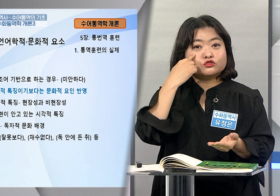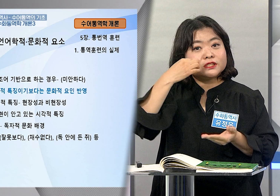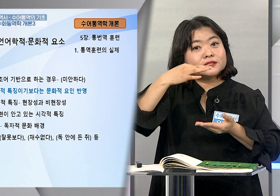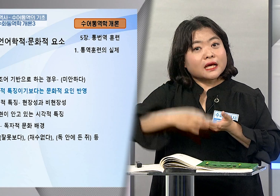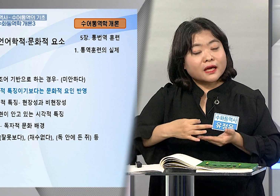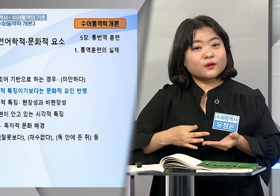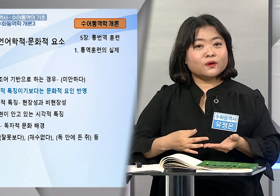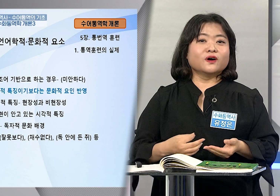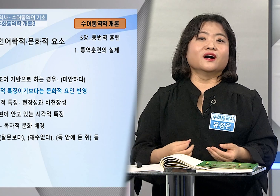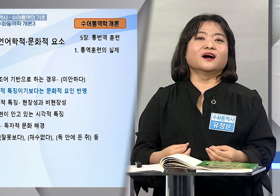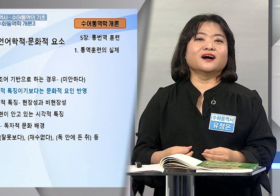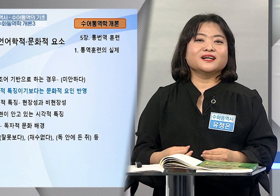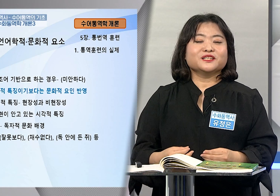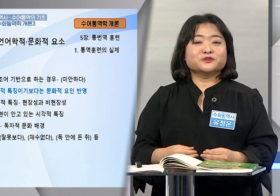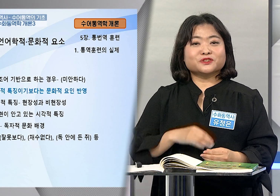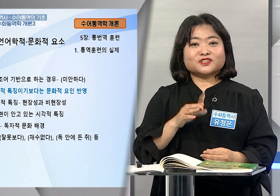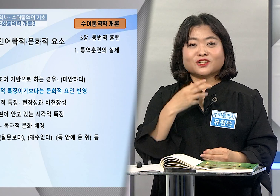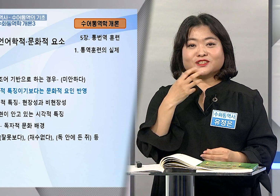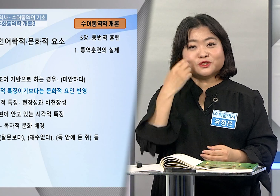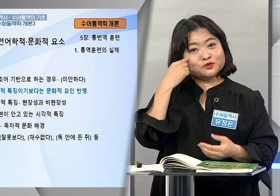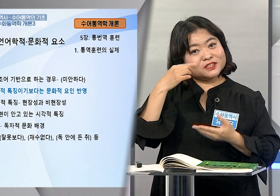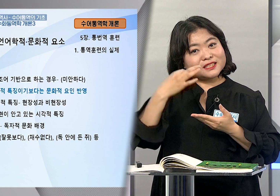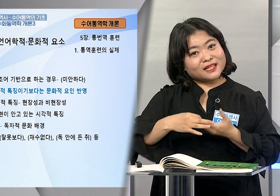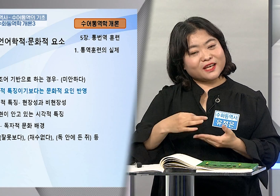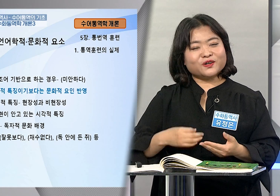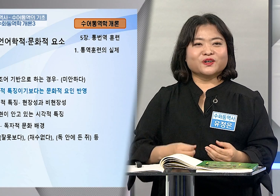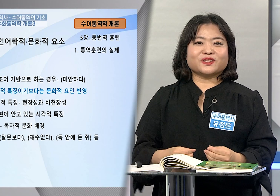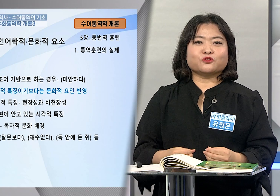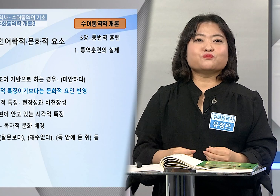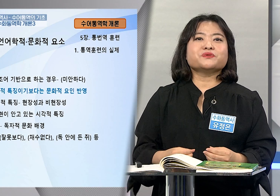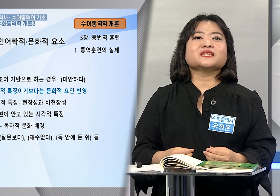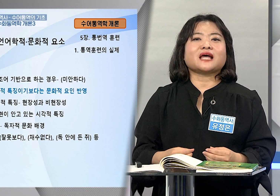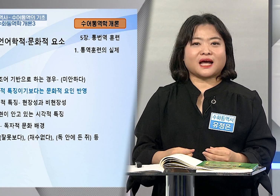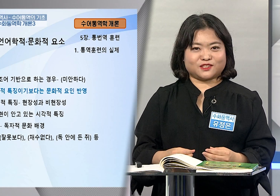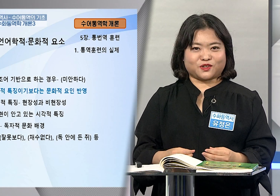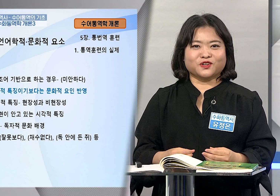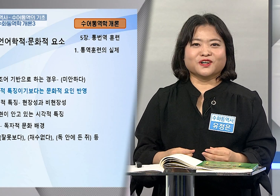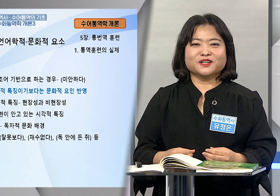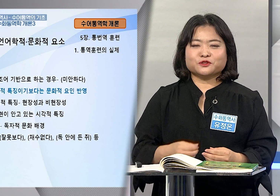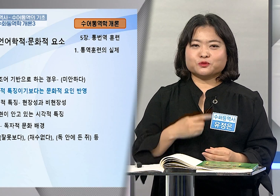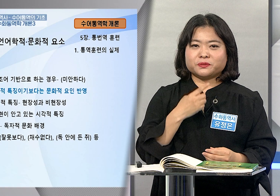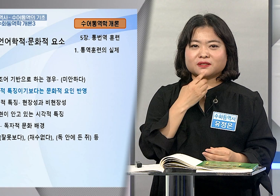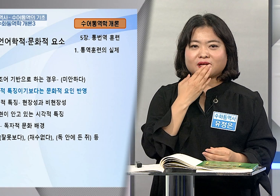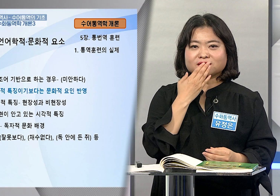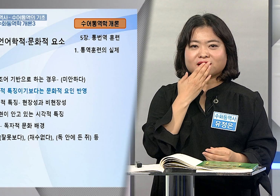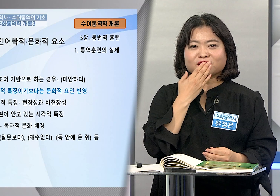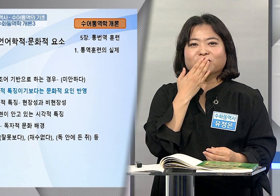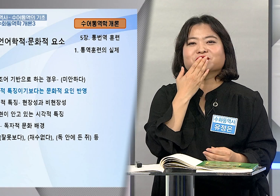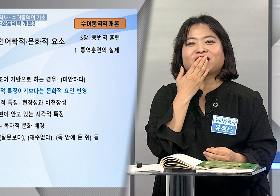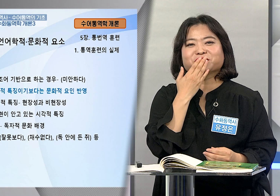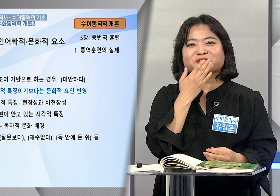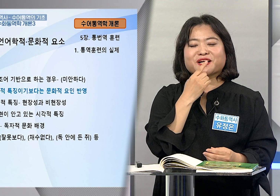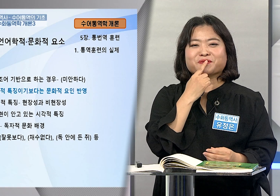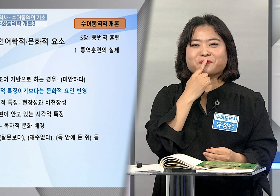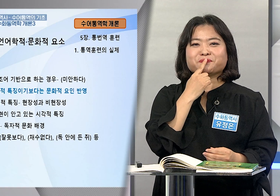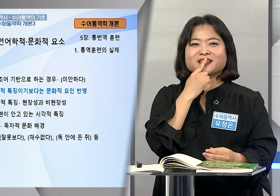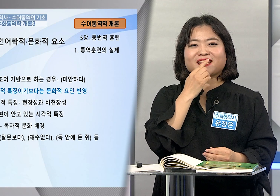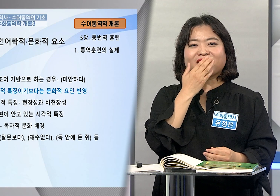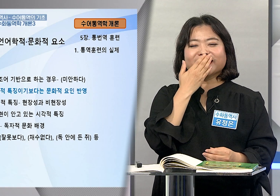눈이 싸나요? 우리 청인들은 눈이 싸나요? 네, 눈 삐다 하죠. 눈 삐다. 제가 경상도 사람이라 삐다.